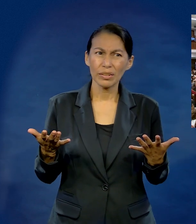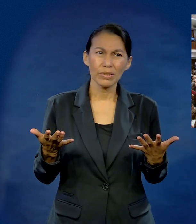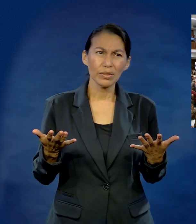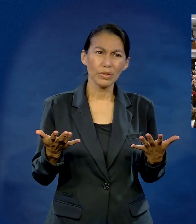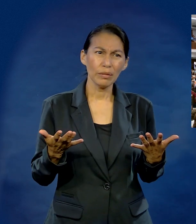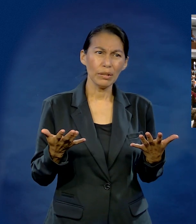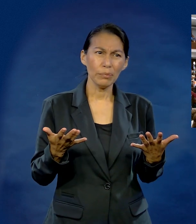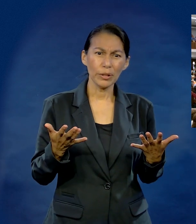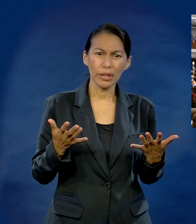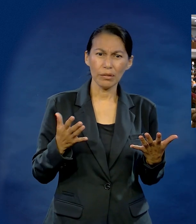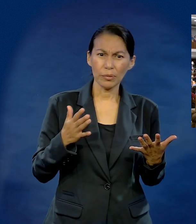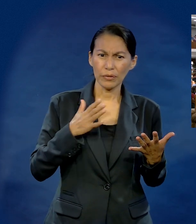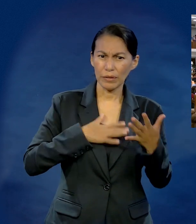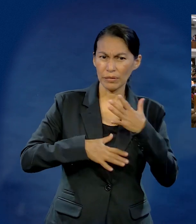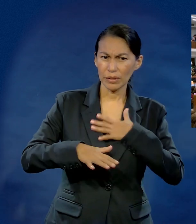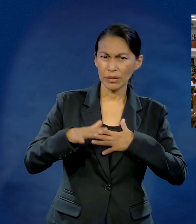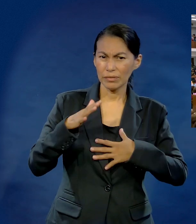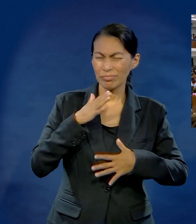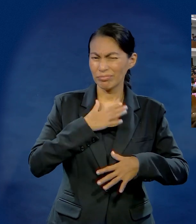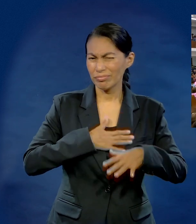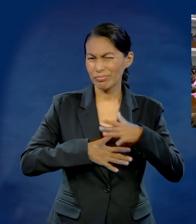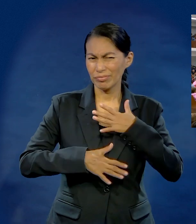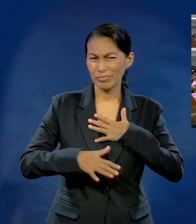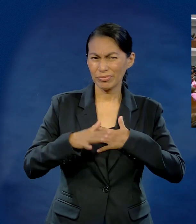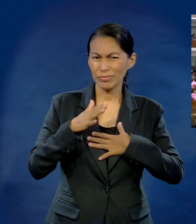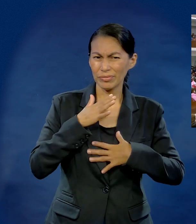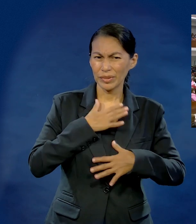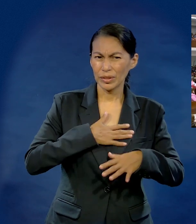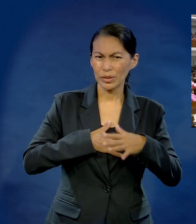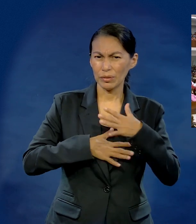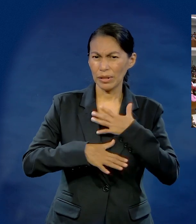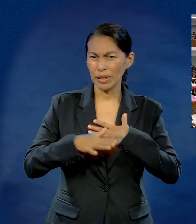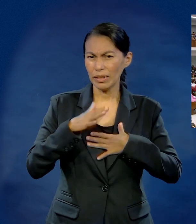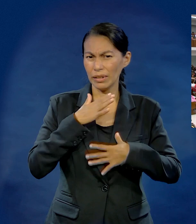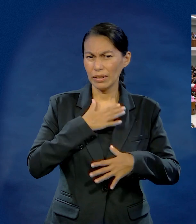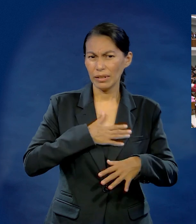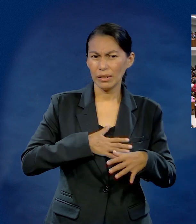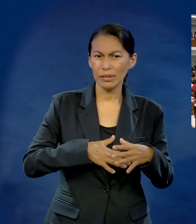Si estás cansado de la vida,